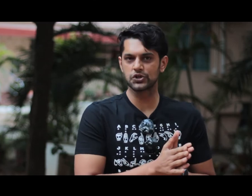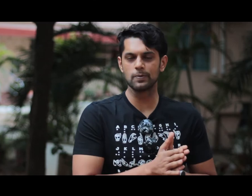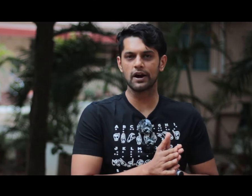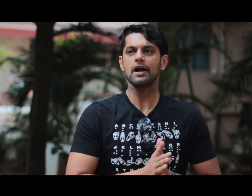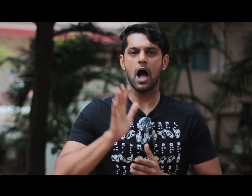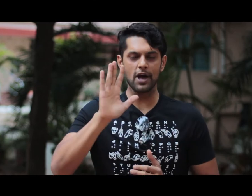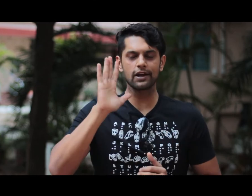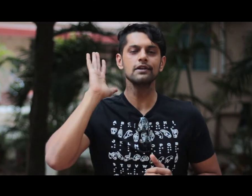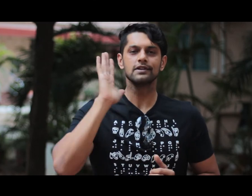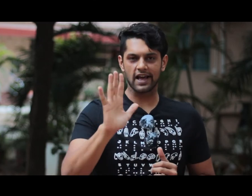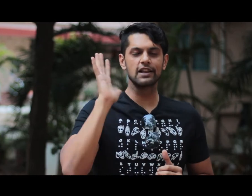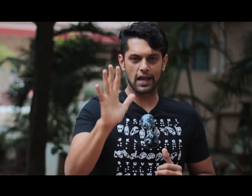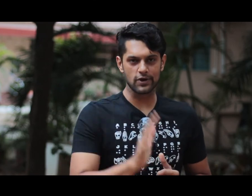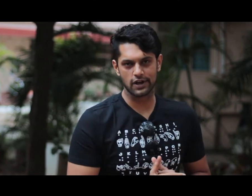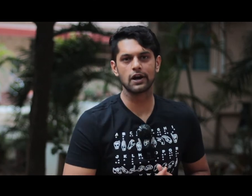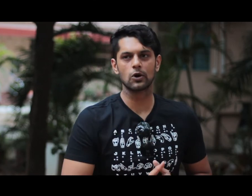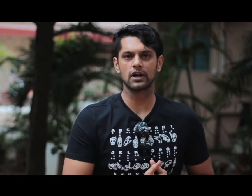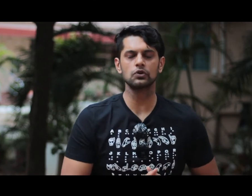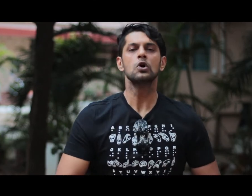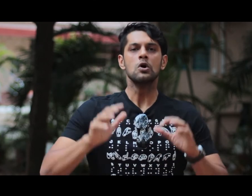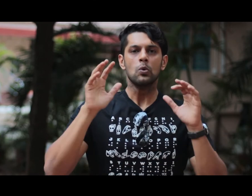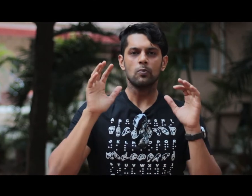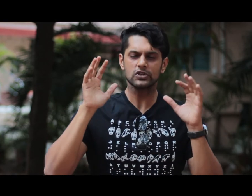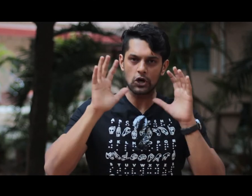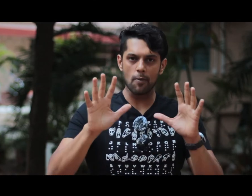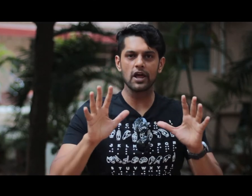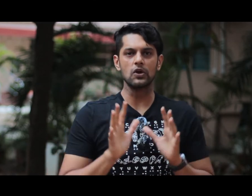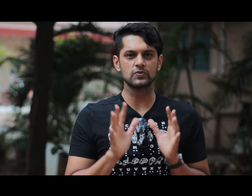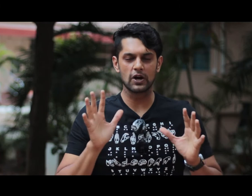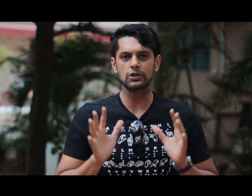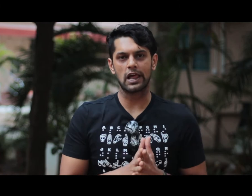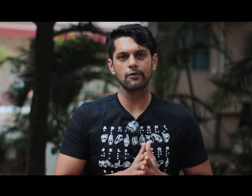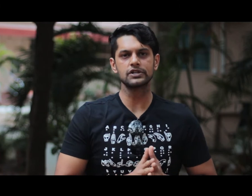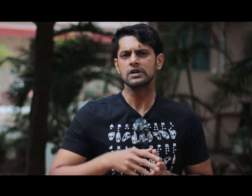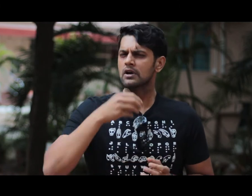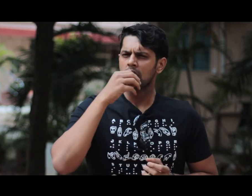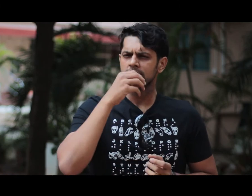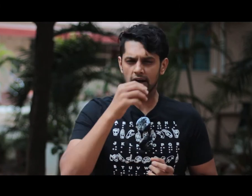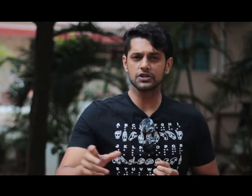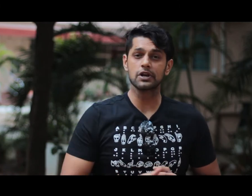ಶುರು ಮಾಡೋ ಅಮೇರಿಕನ್ ಸೈನ್ ಲ್ಯಾಂಗ್ವೇಜ್ ನಾನು ಹೇಳ್ಕೊಡ್ತಾ ಇರೋದು. ಮೋಸ್ಟ್ಲಿ ಕಾಮನ್ ಆಗಿ ಯೂಸ್ ಮಾಡುವಂಥ ಲ್ಯಾಂಗ್ವೇಜ್. ಸಾಕಷ್ಟು ಜನರಿಗೆ